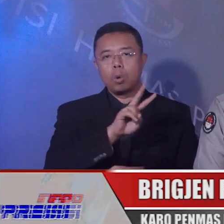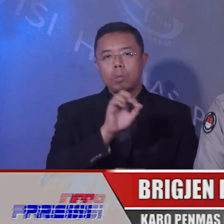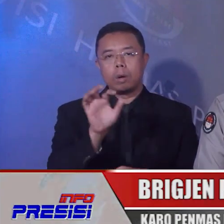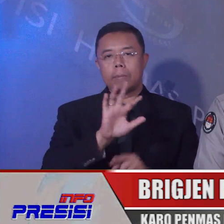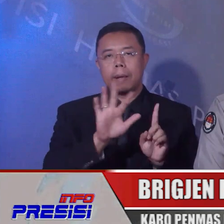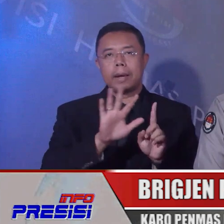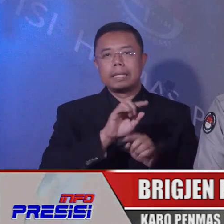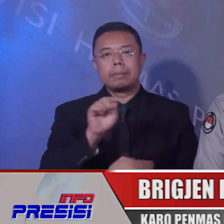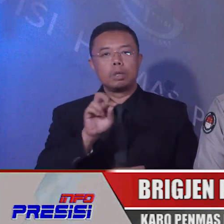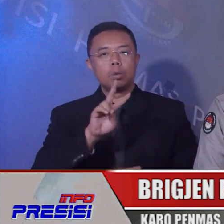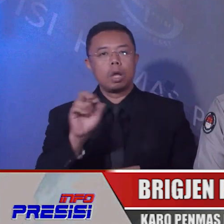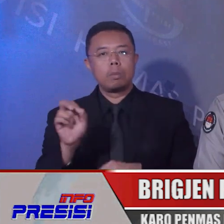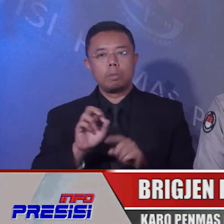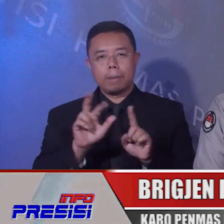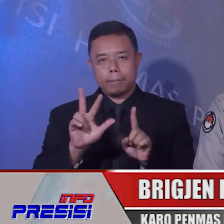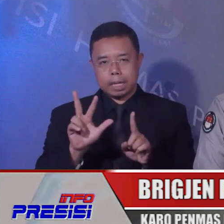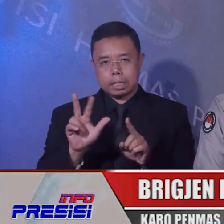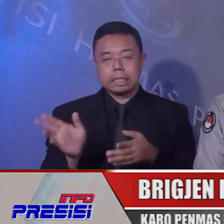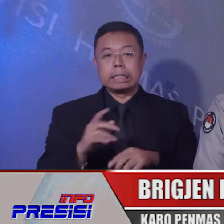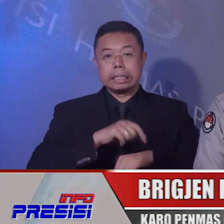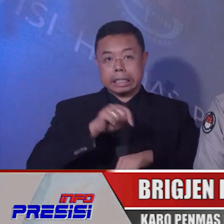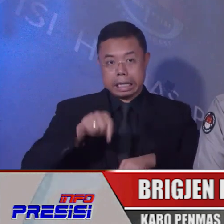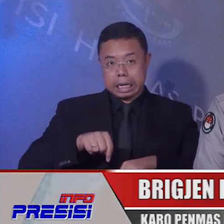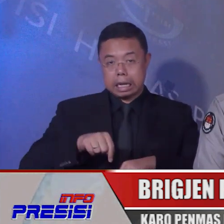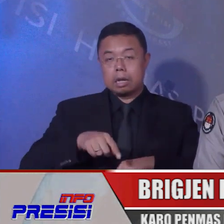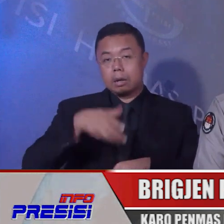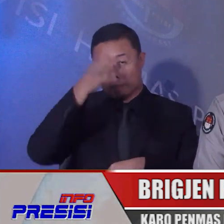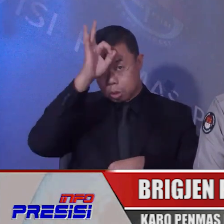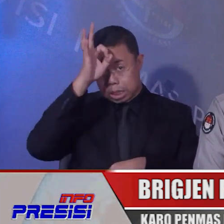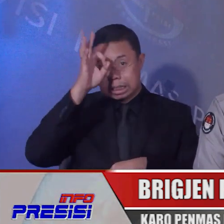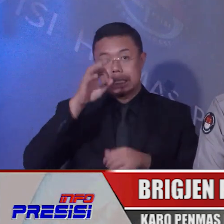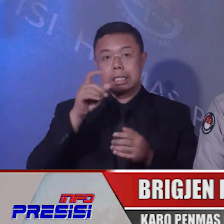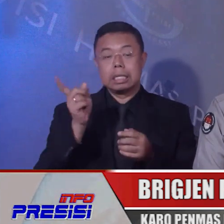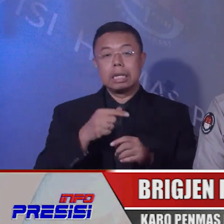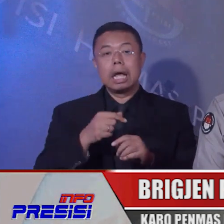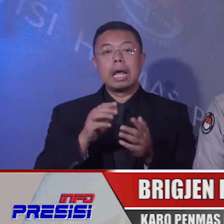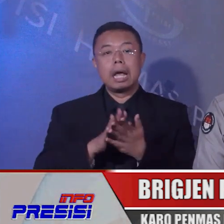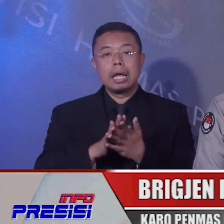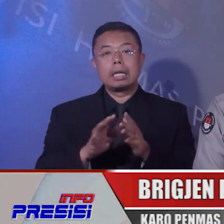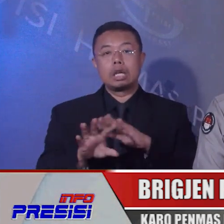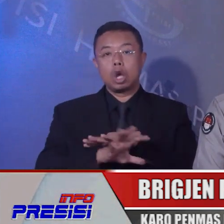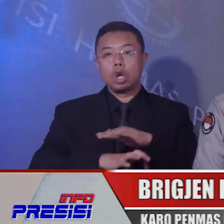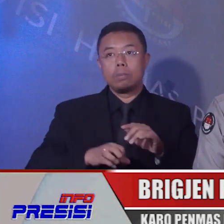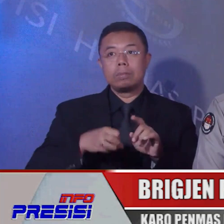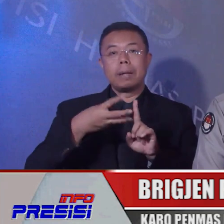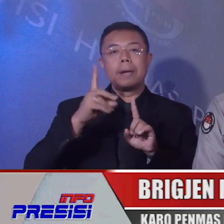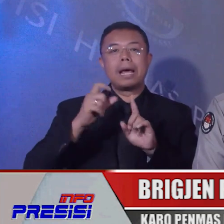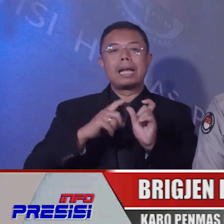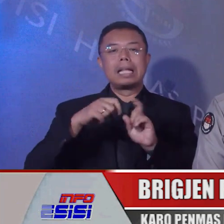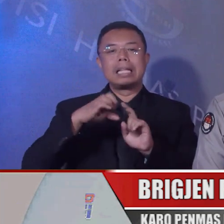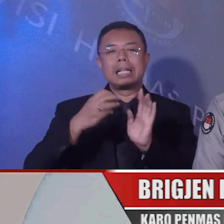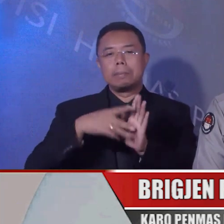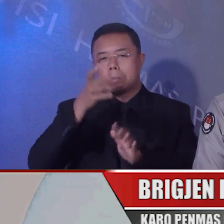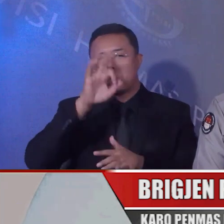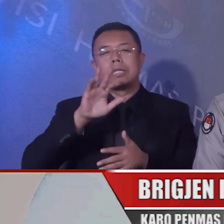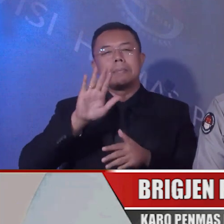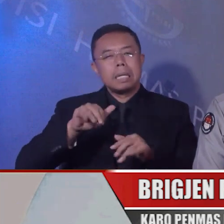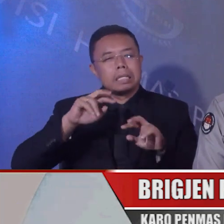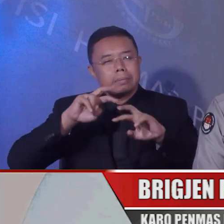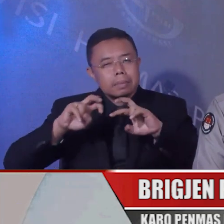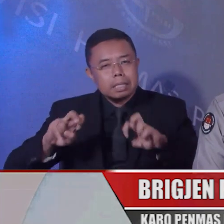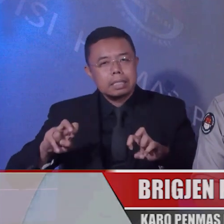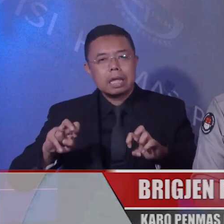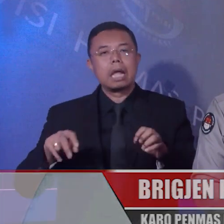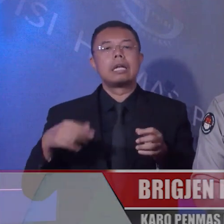2015 sampai dengan 2018 saat ini penyidik Direktorat tidak pidana korupsi Polri masih dan sedang